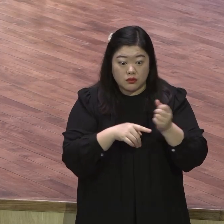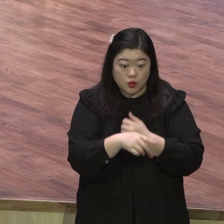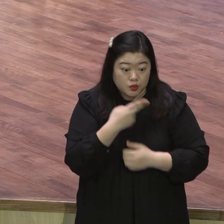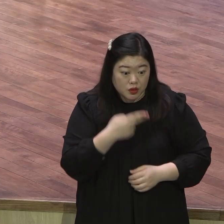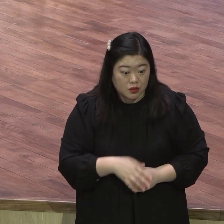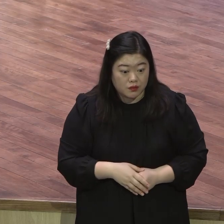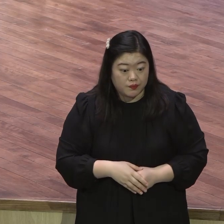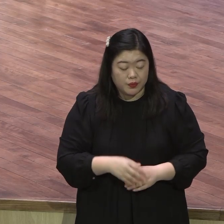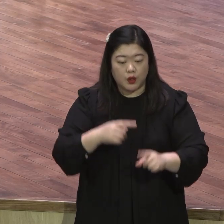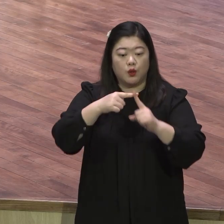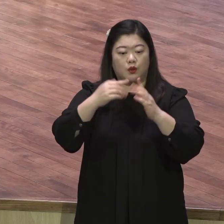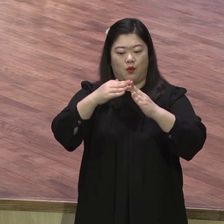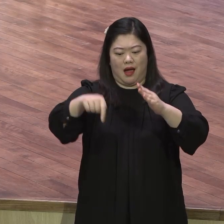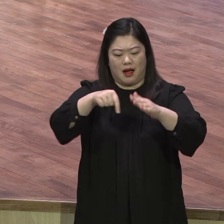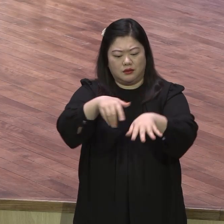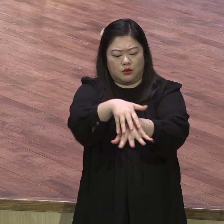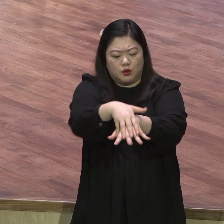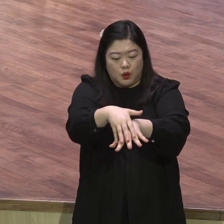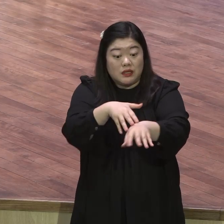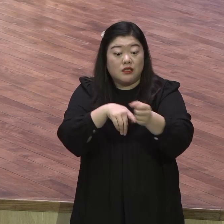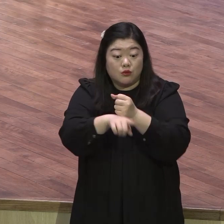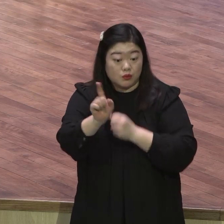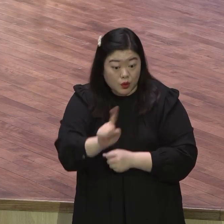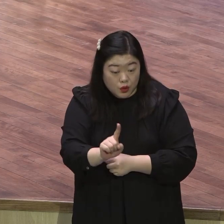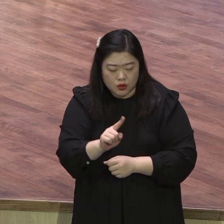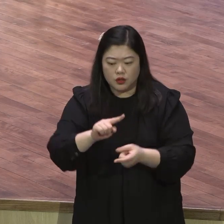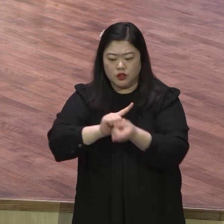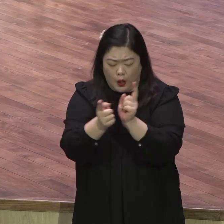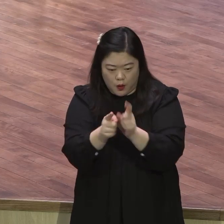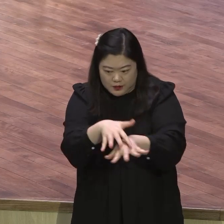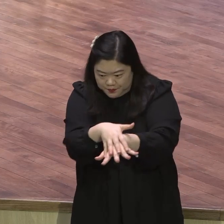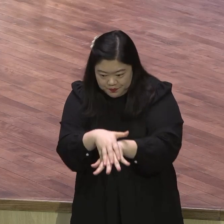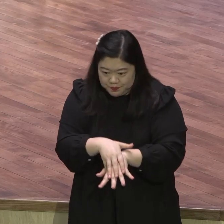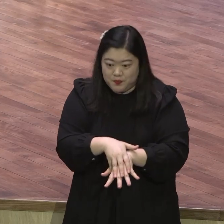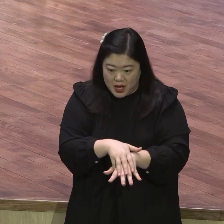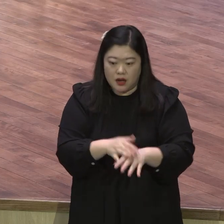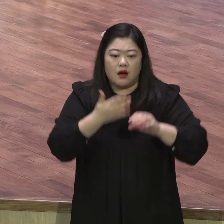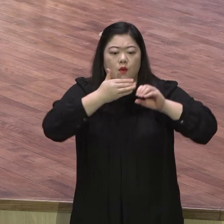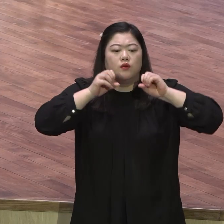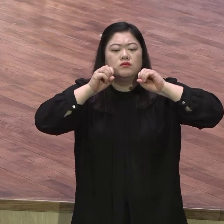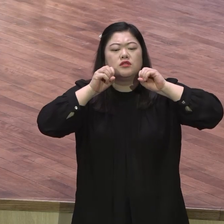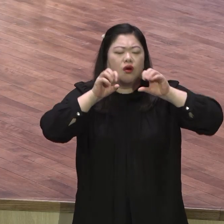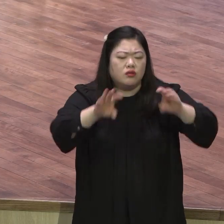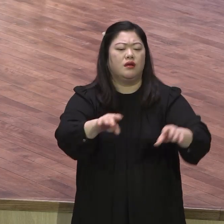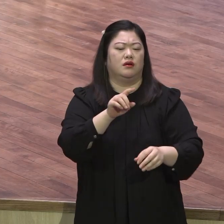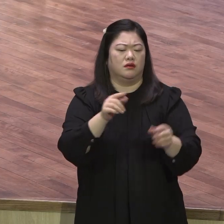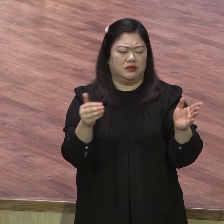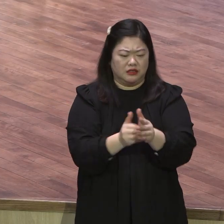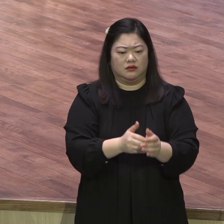왜 조직을 갖추었냐? 힘 맞춰가지고 이 부활의 소식을 전당권까지 증거하라고